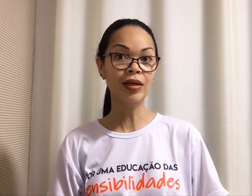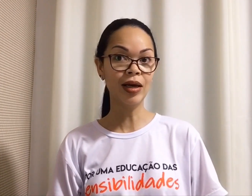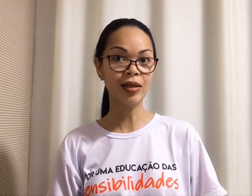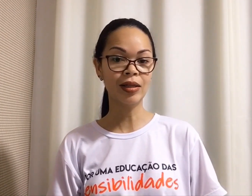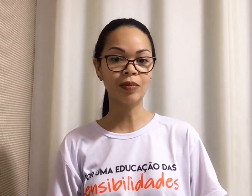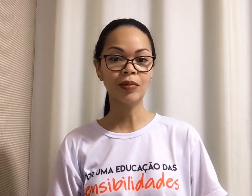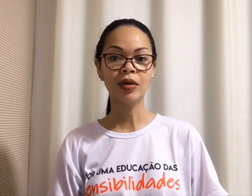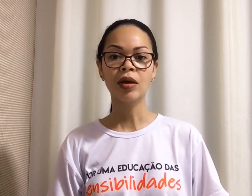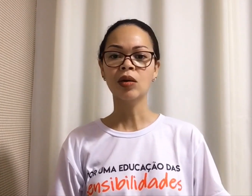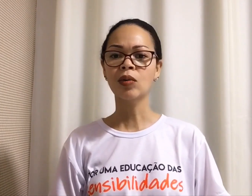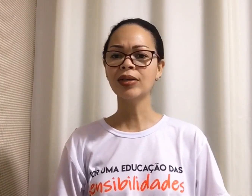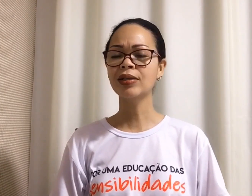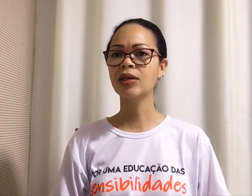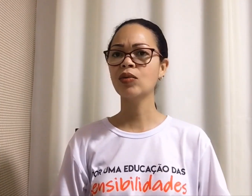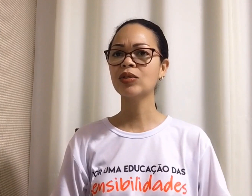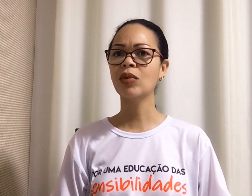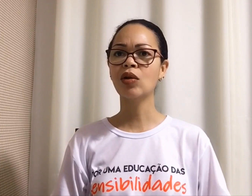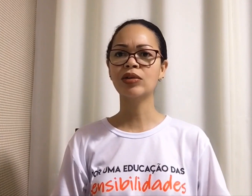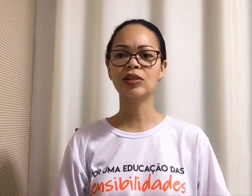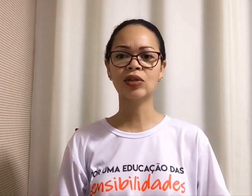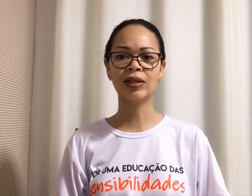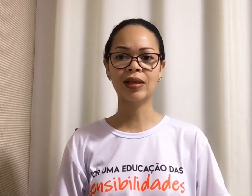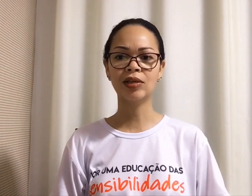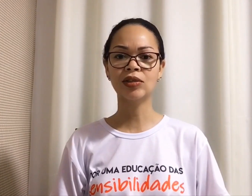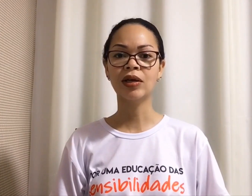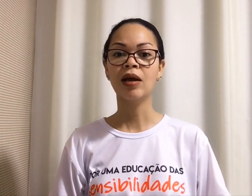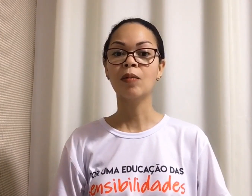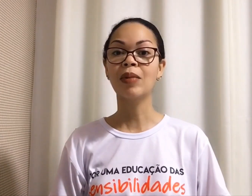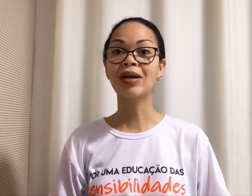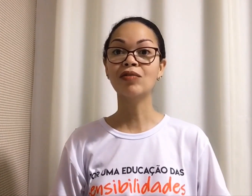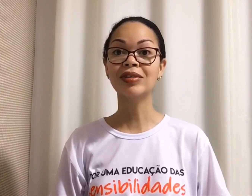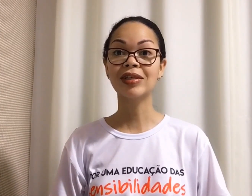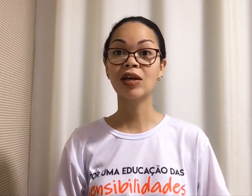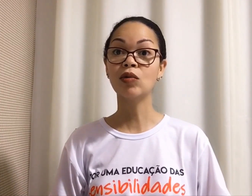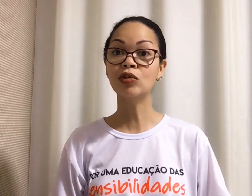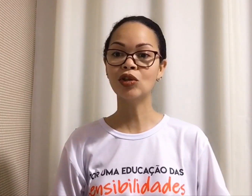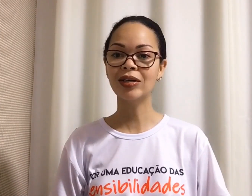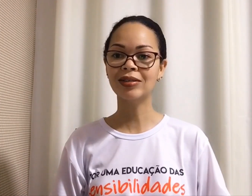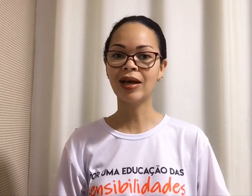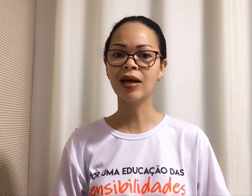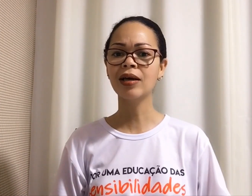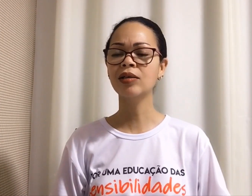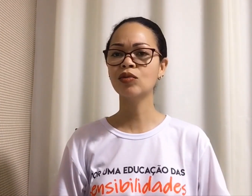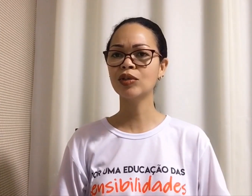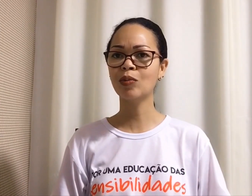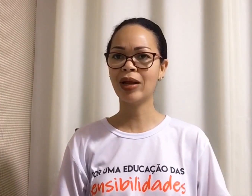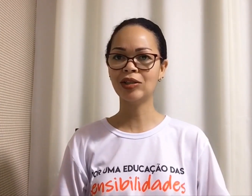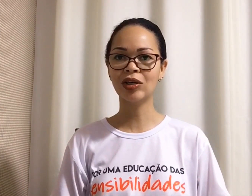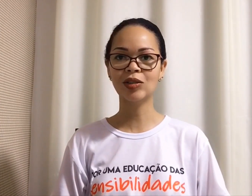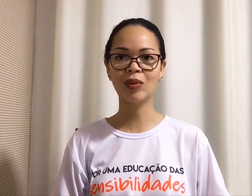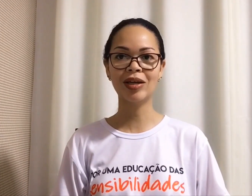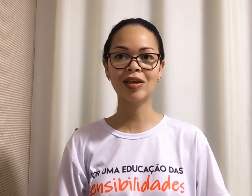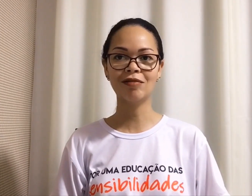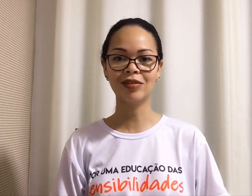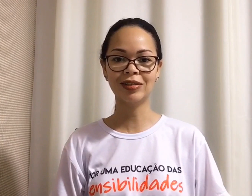E ainda, quais seriam as melhores estratégias para você utilizar em suas práticas para que